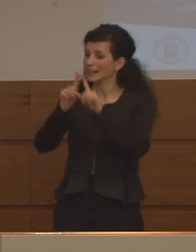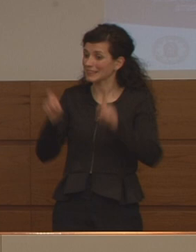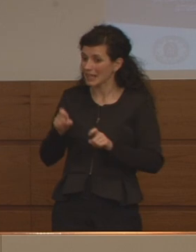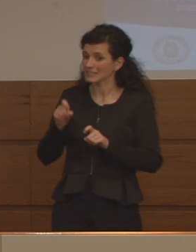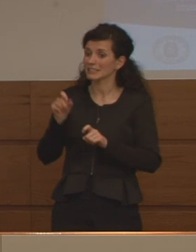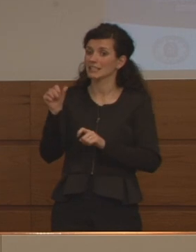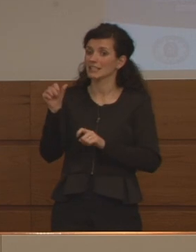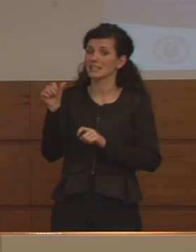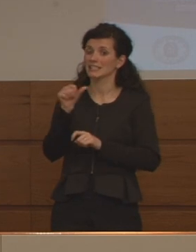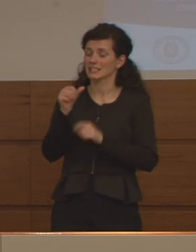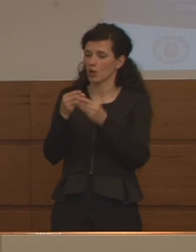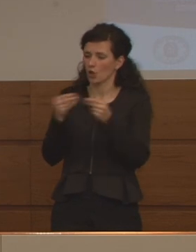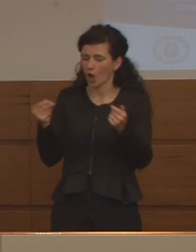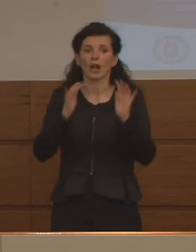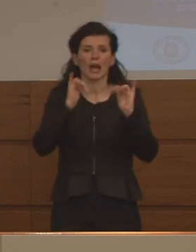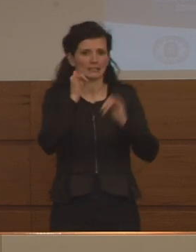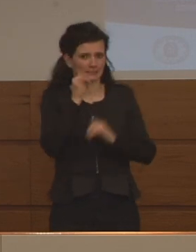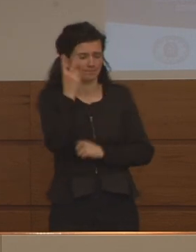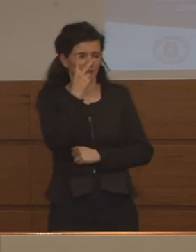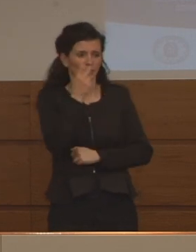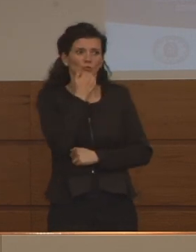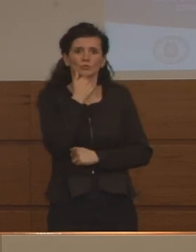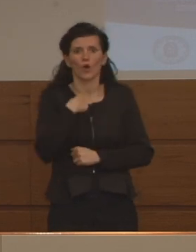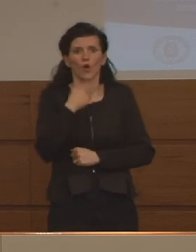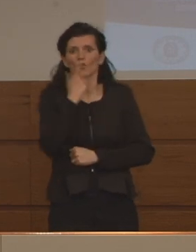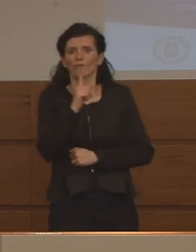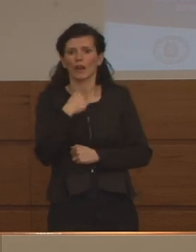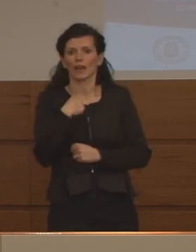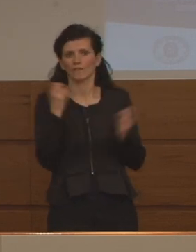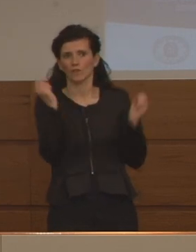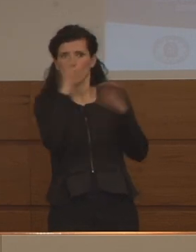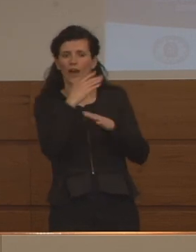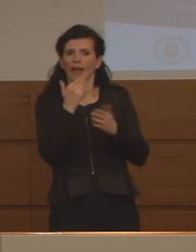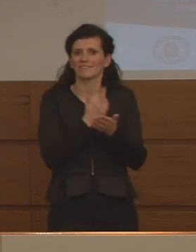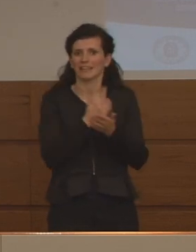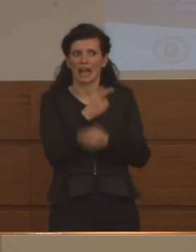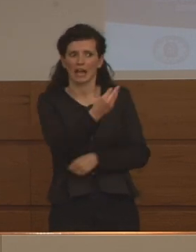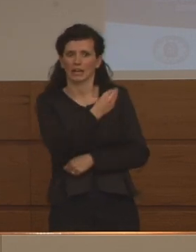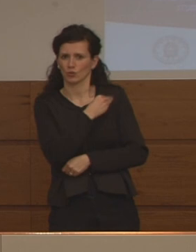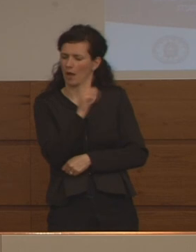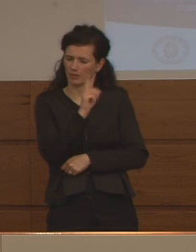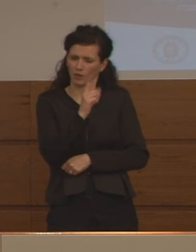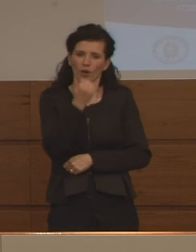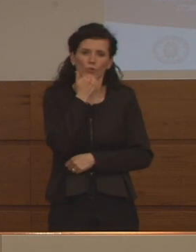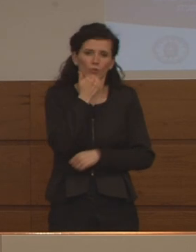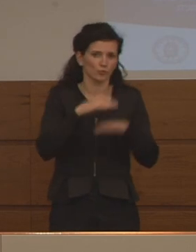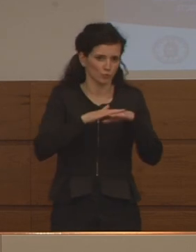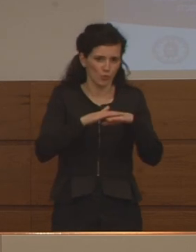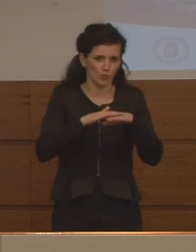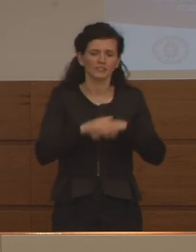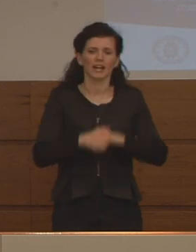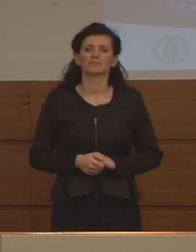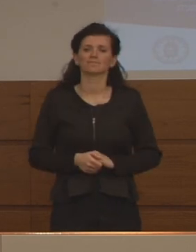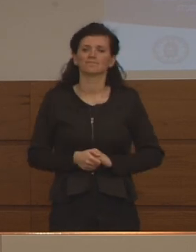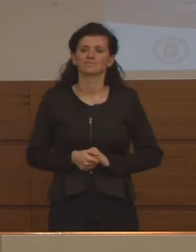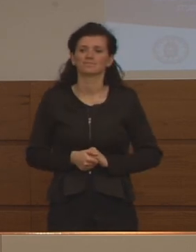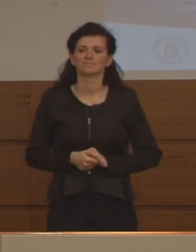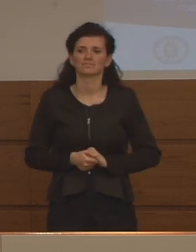le chiedo scusa non volevo scoto mizar e la domanda volutamente nella